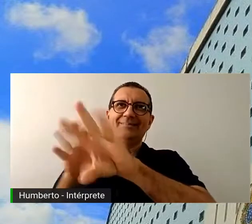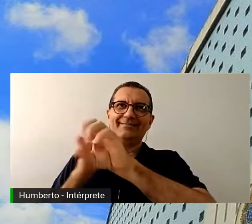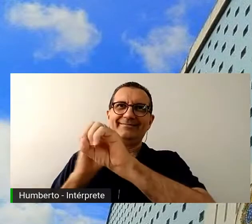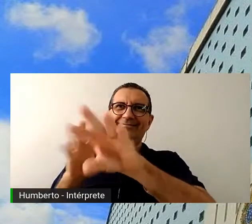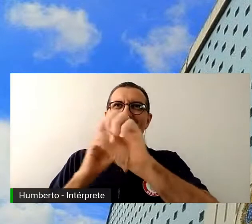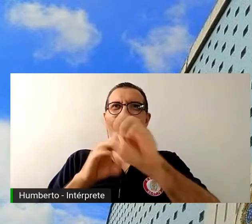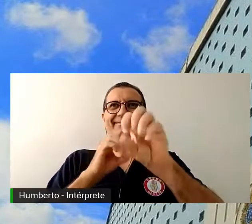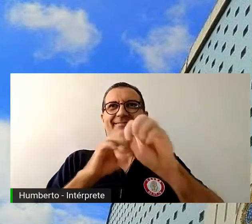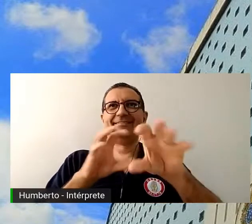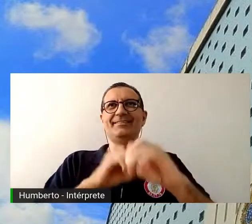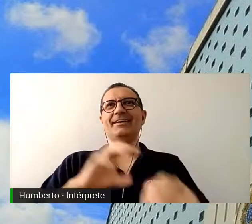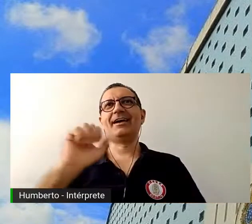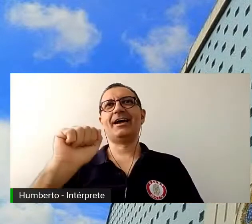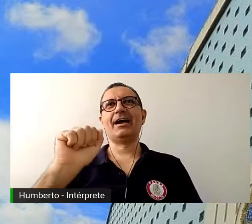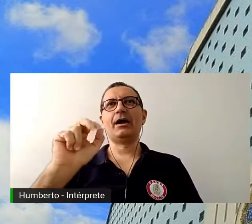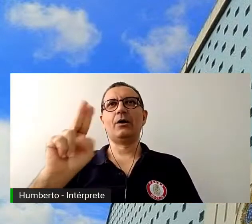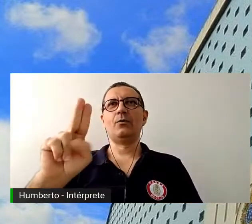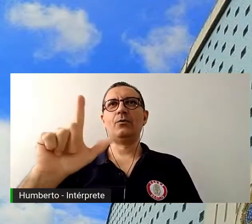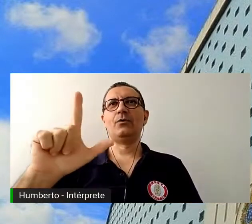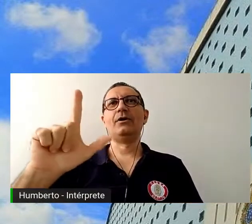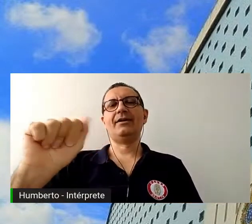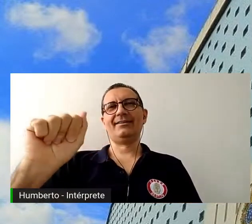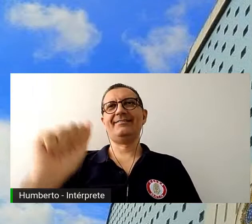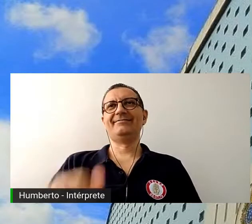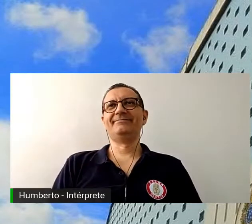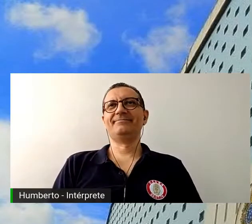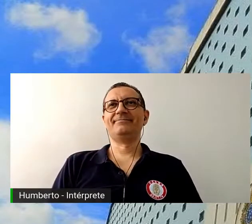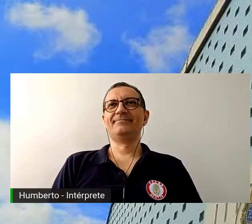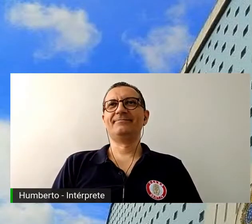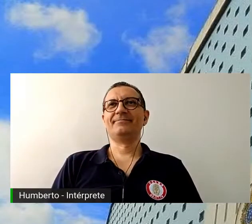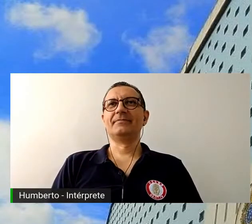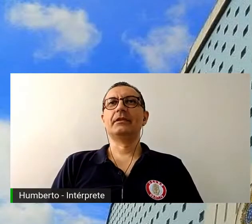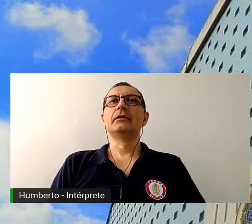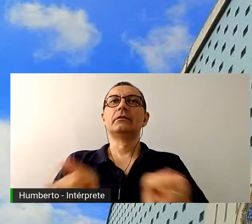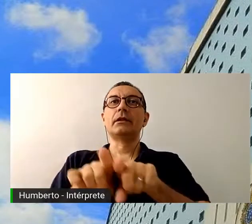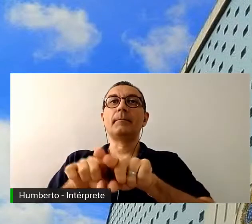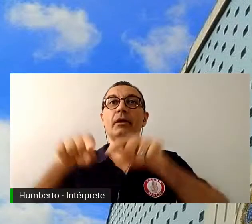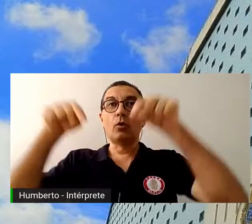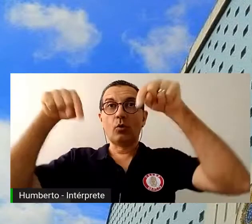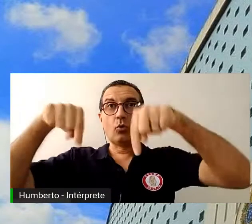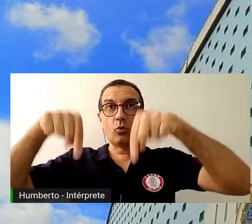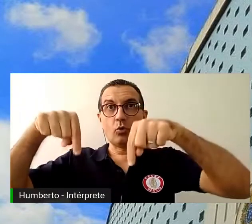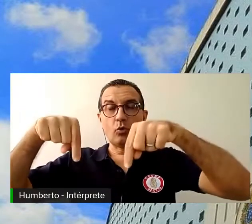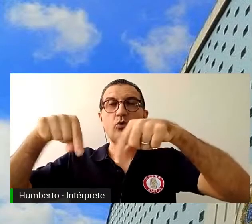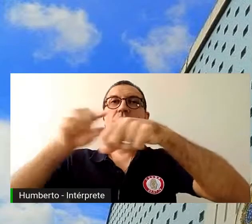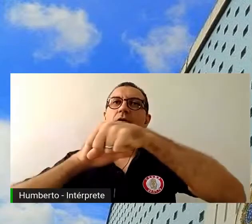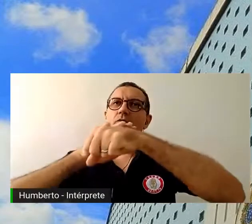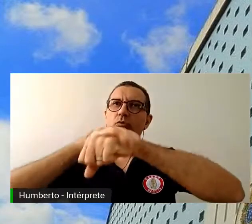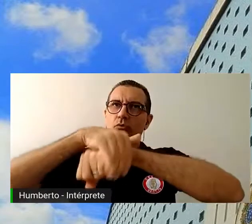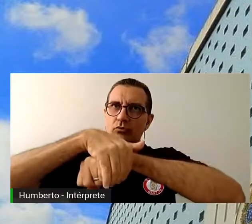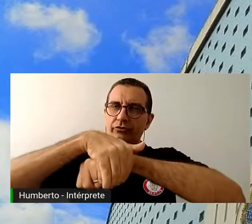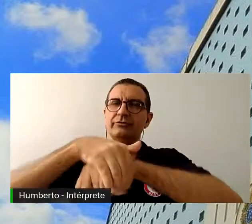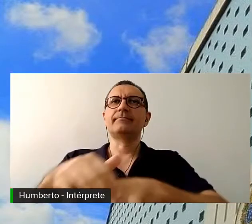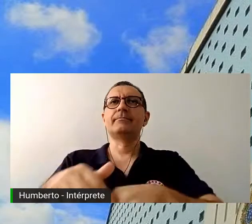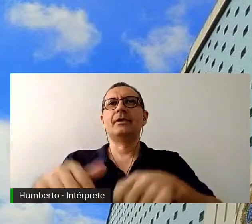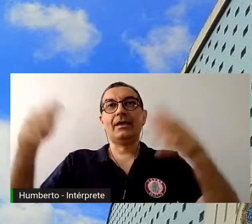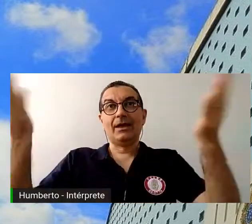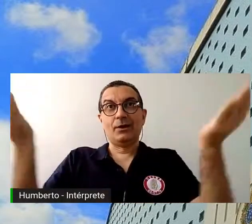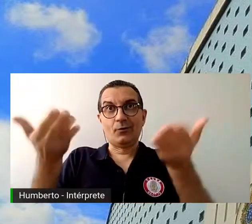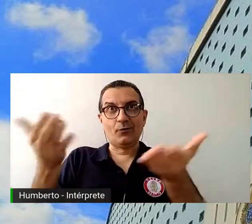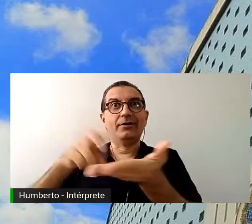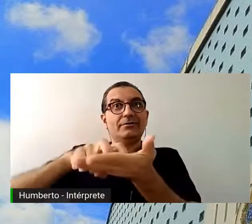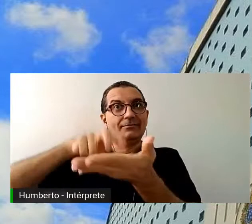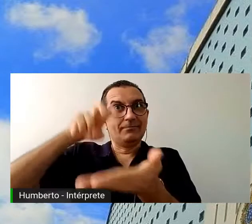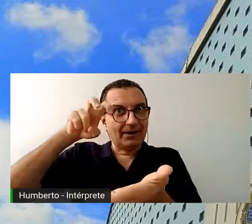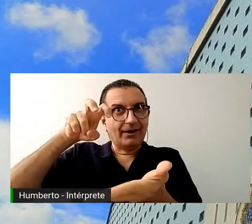nacionalmente, internacionalmente. Então, nós teremos também um momento hoje à noite. São duas aulas inaugurais, essa que está acontecendo agora, às 10